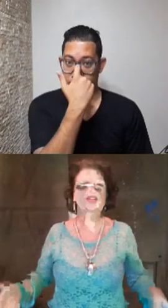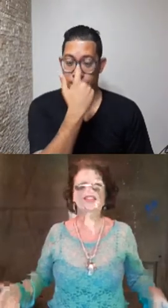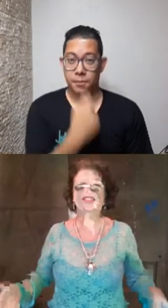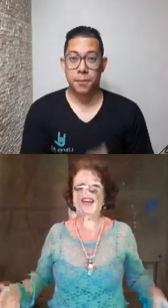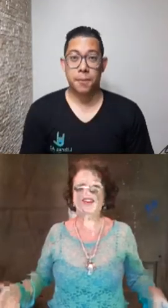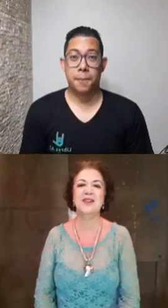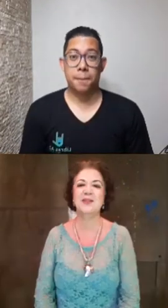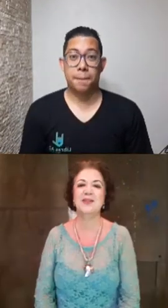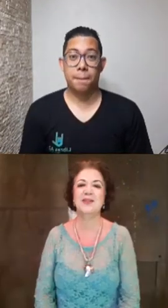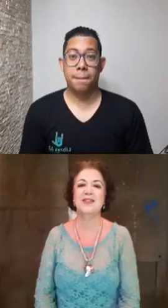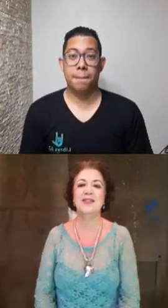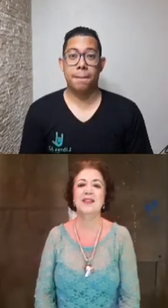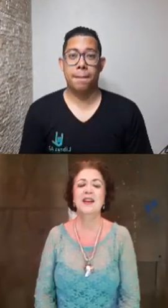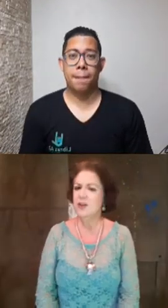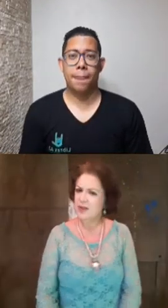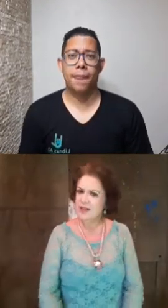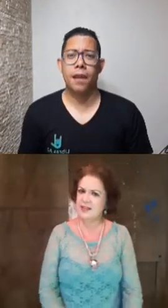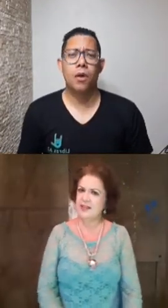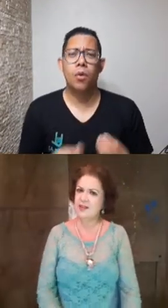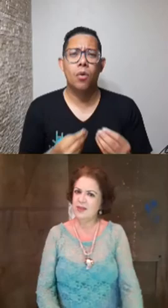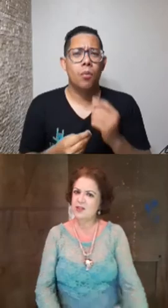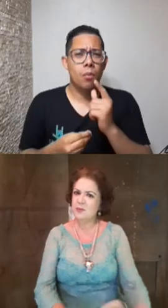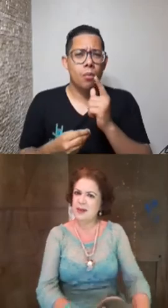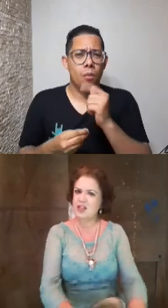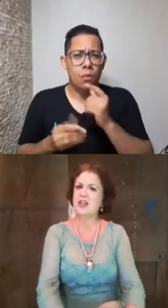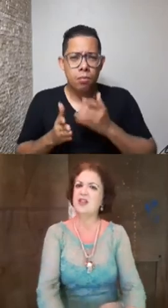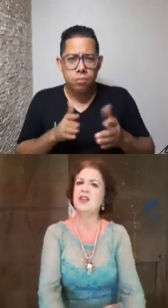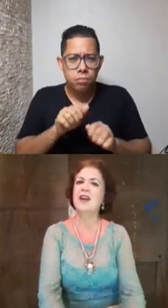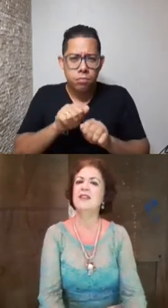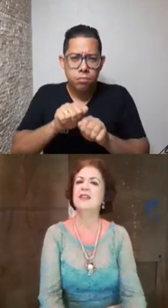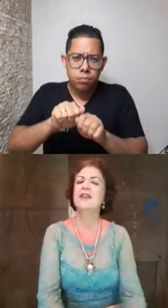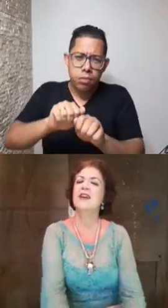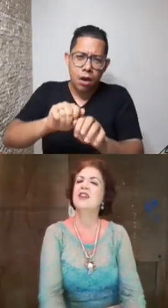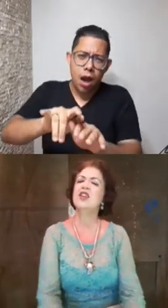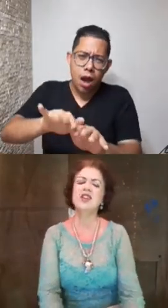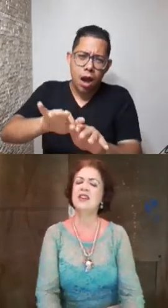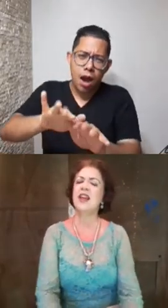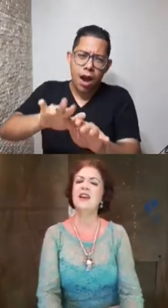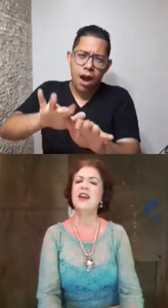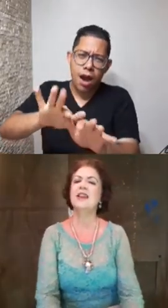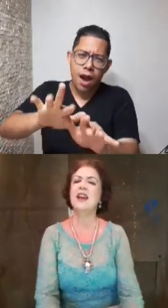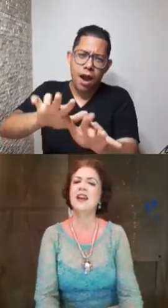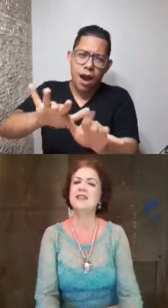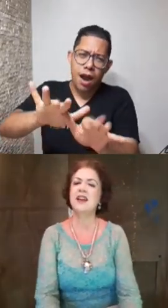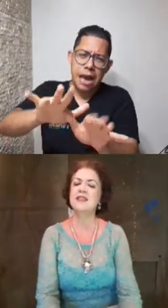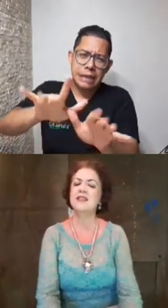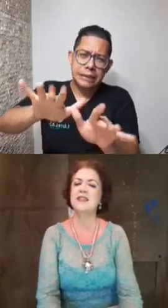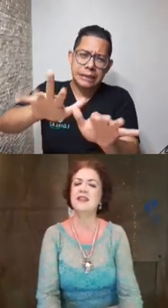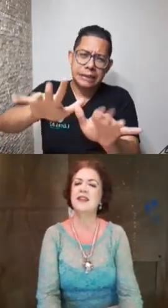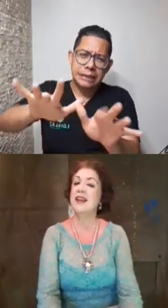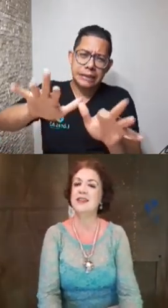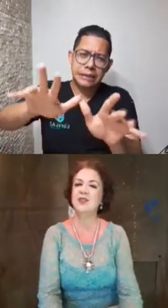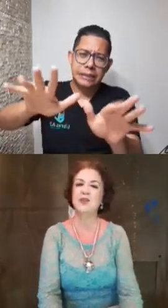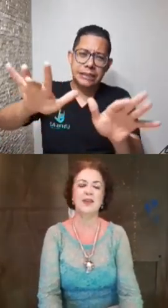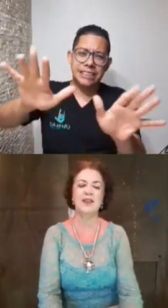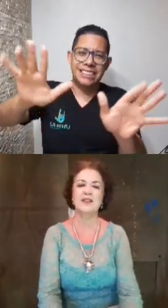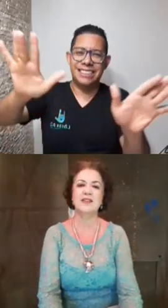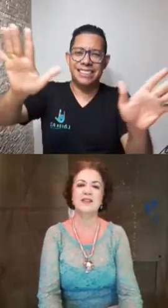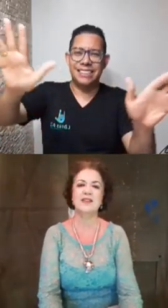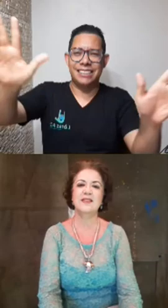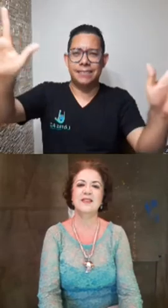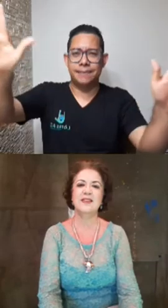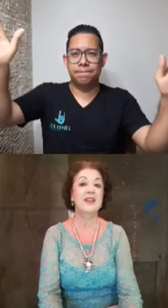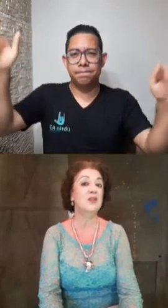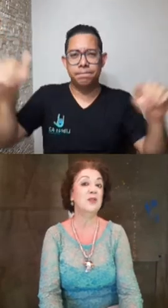no deserto. Nunca ensinam isso para a gente, né? A gente que tem que ir atrás das